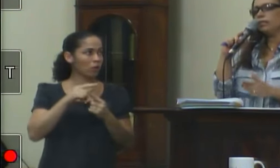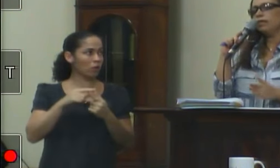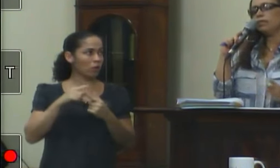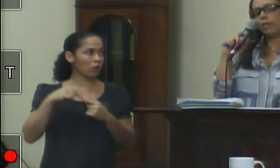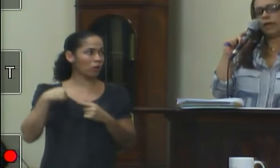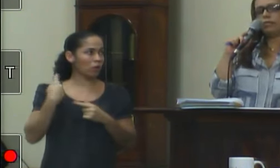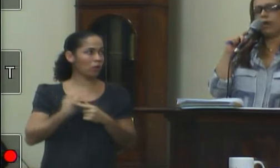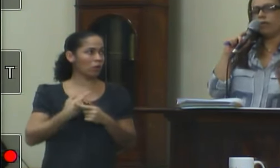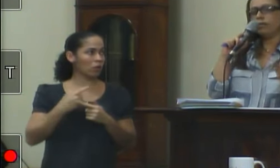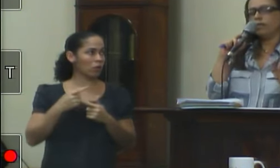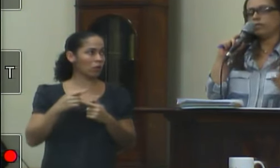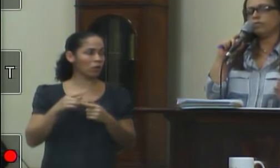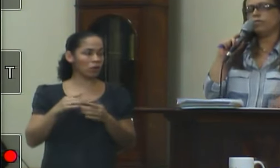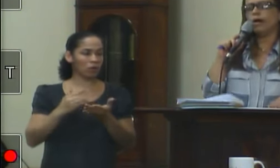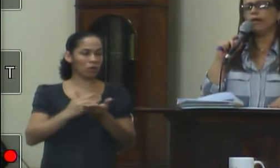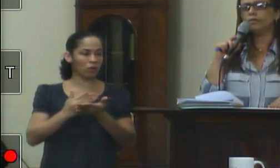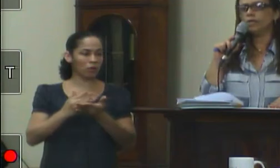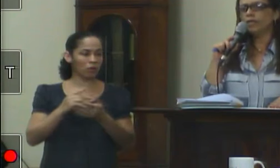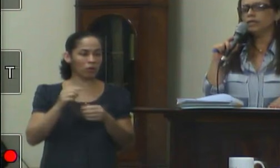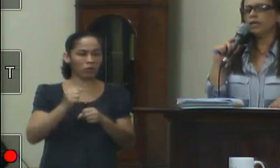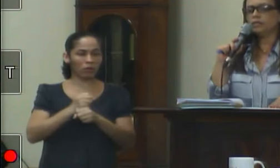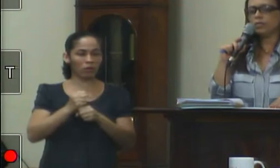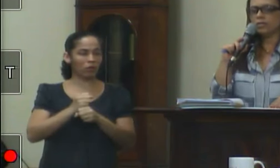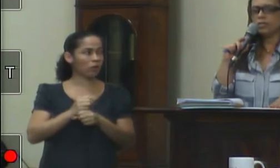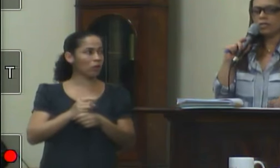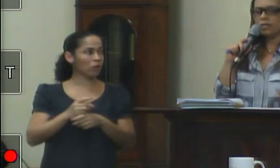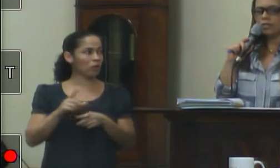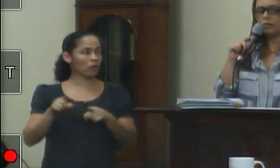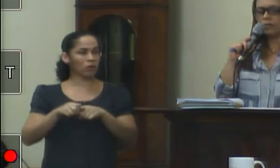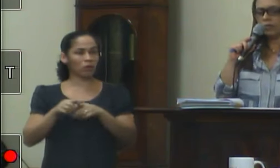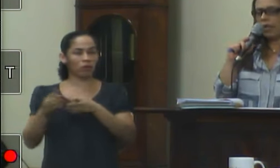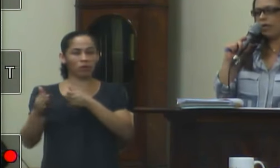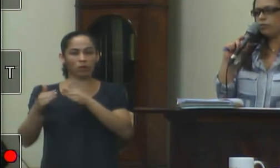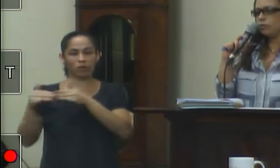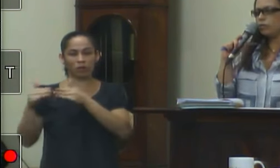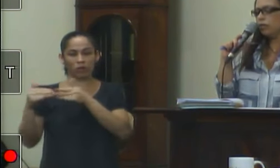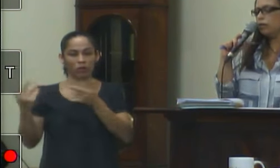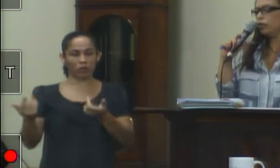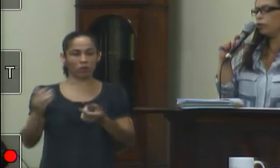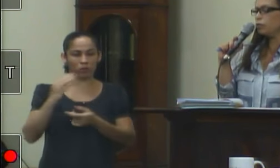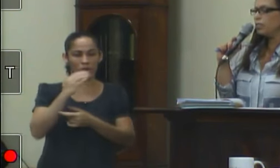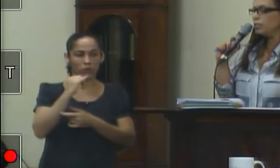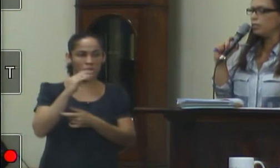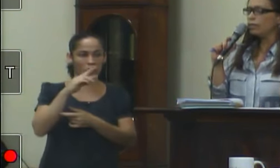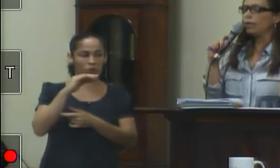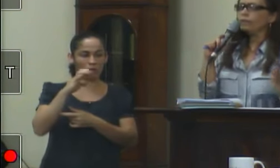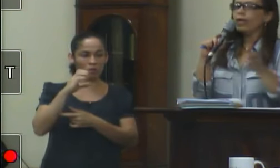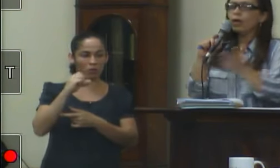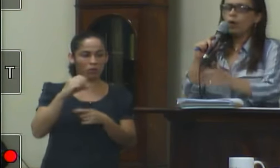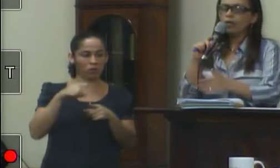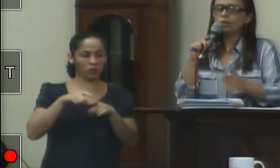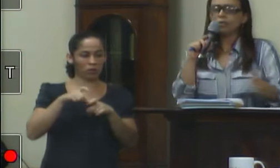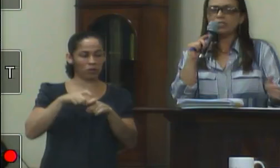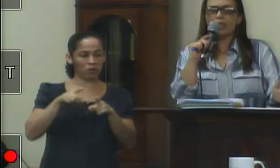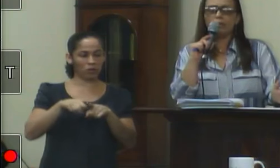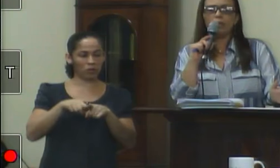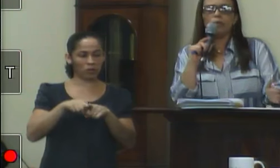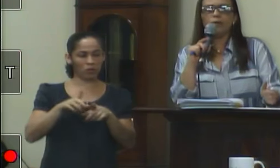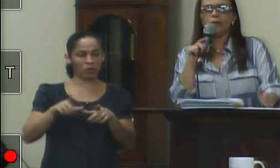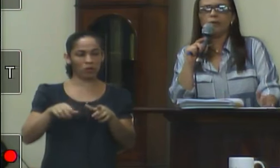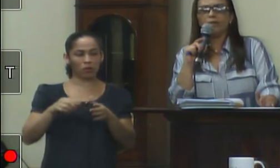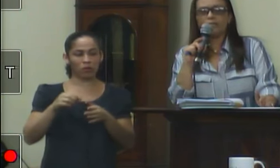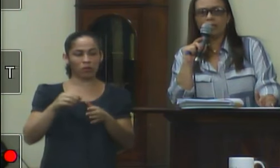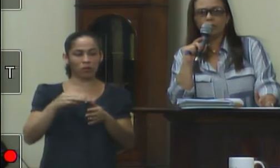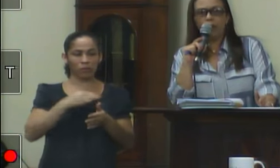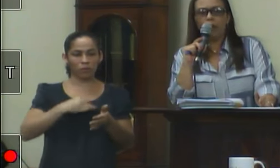nós recebemos logo no início do ano, tanto uma solicitação do CREMERJ, do Conselho Regional de Medicina, quanto do Ministério